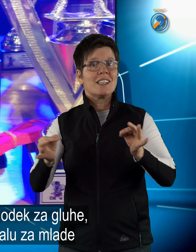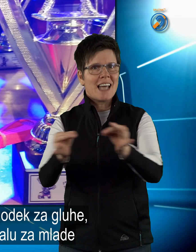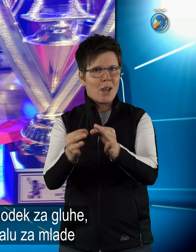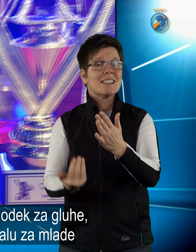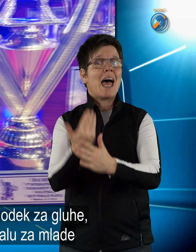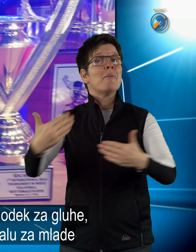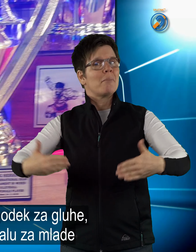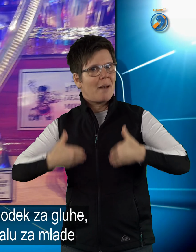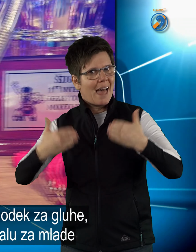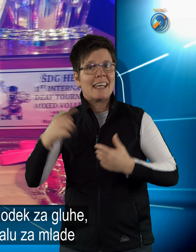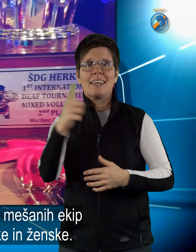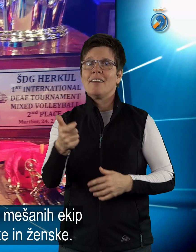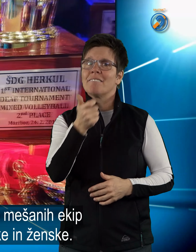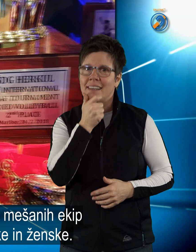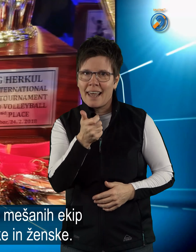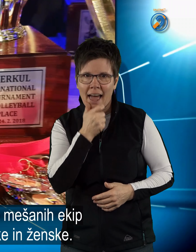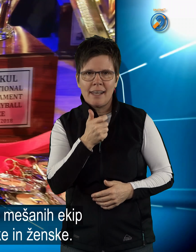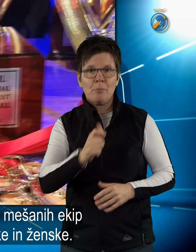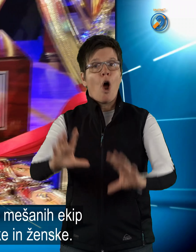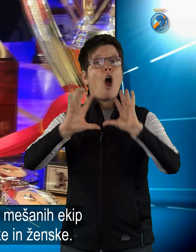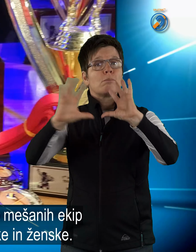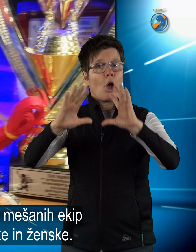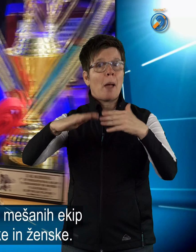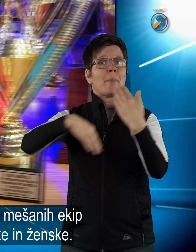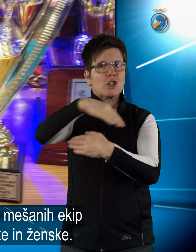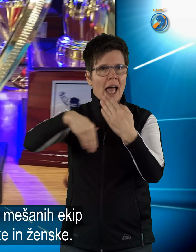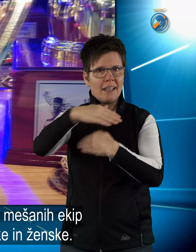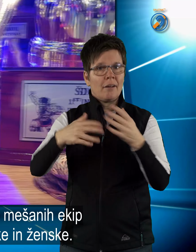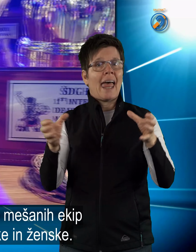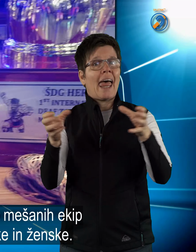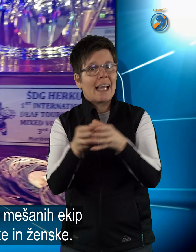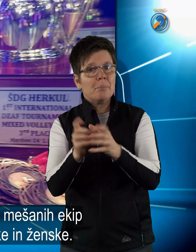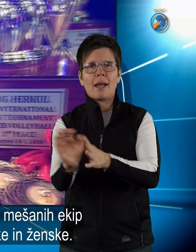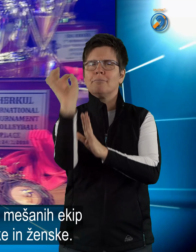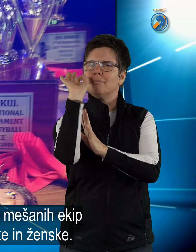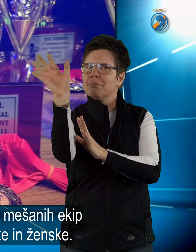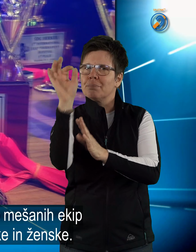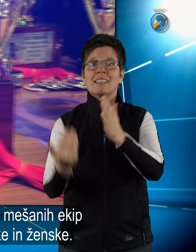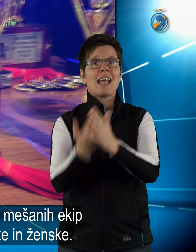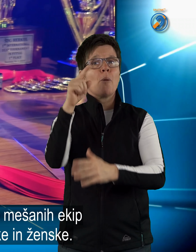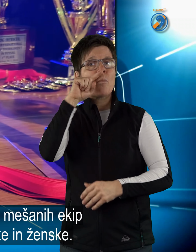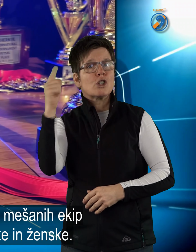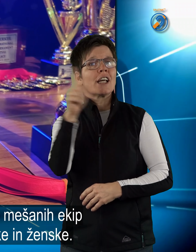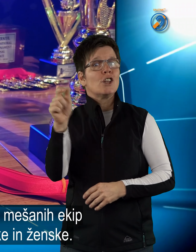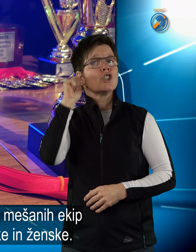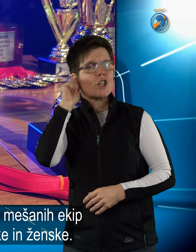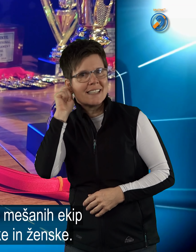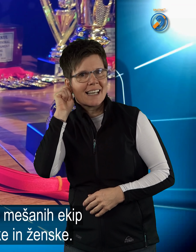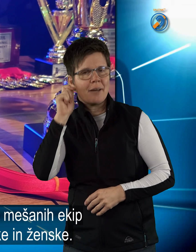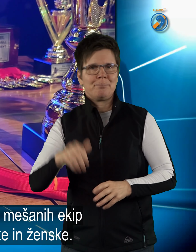v futsalu za mlade in veterane, odbojko mešanih ekip ter pikado za moške in